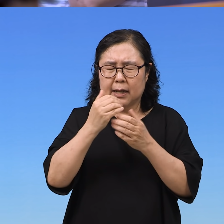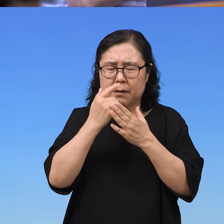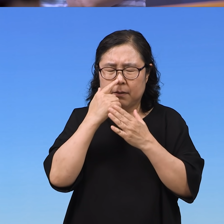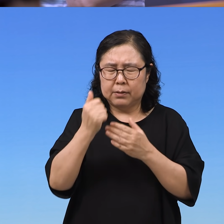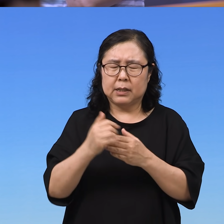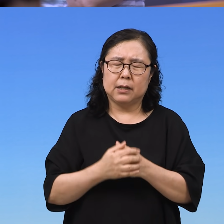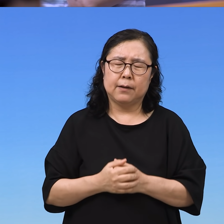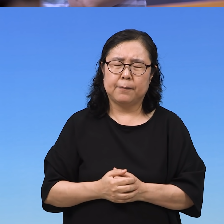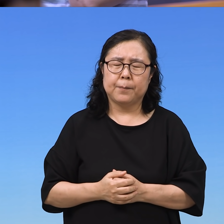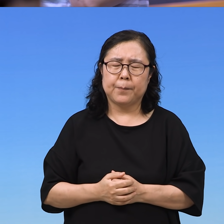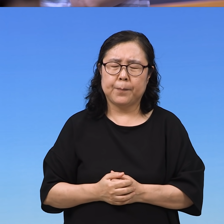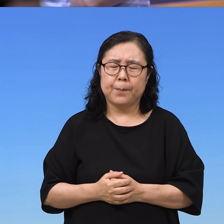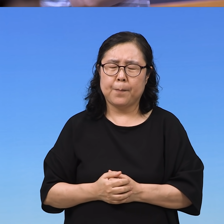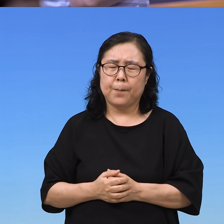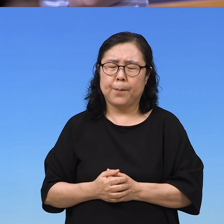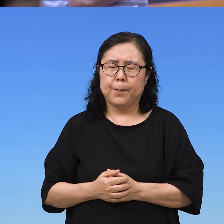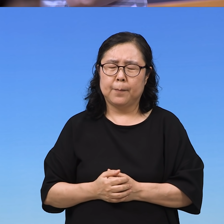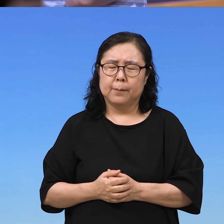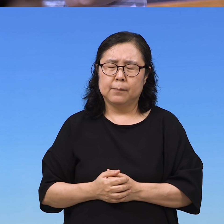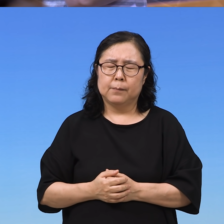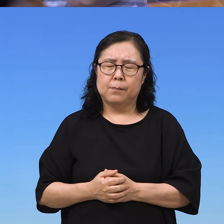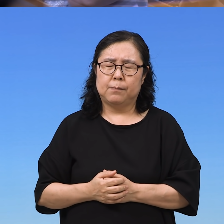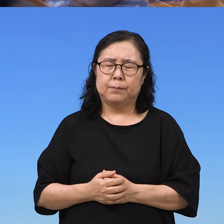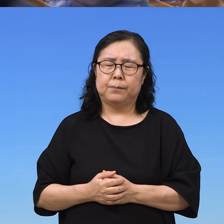살아계신 하나님 아버지,